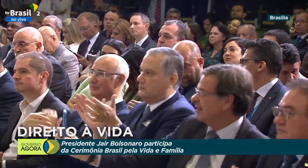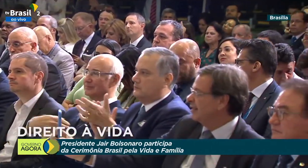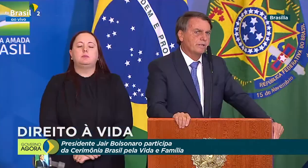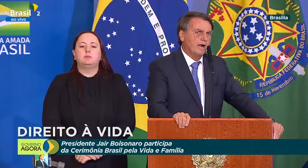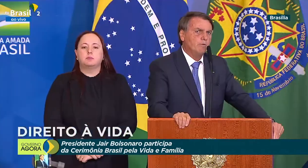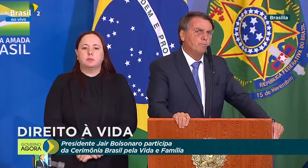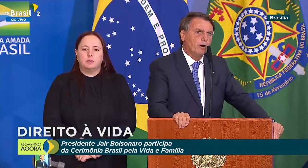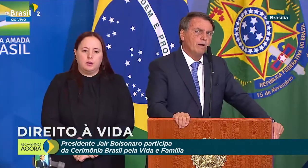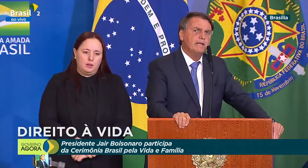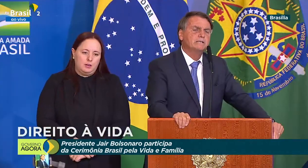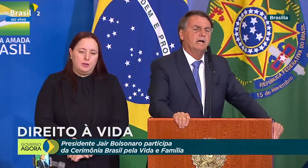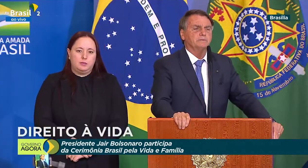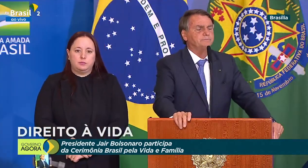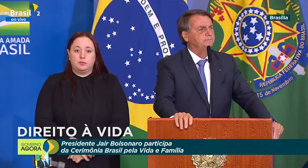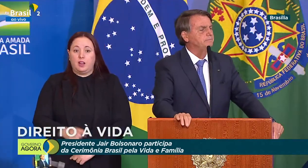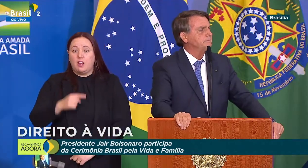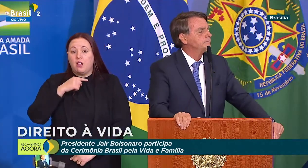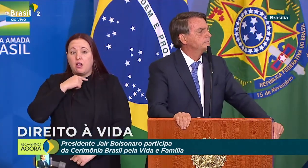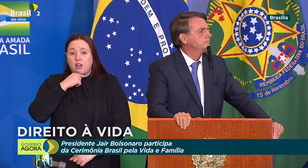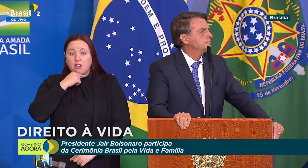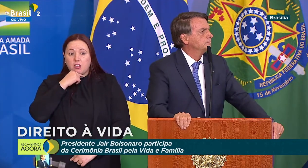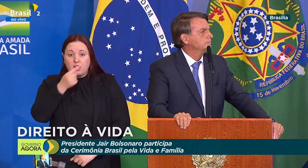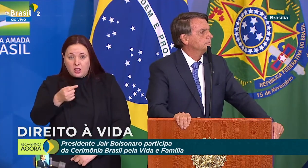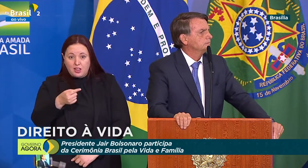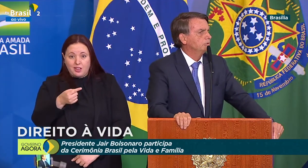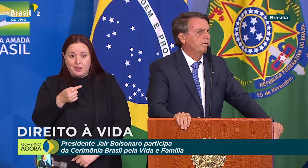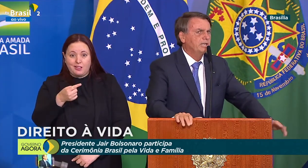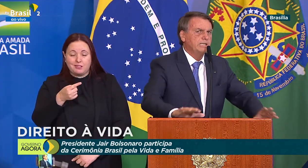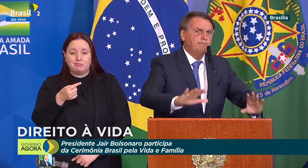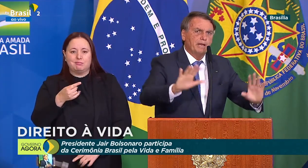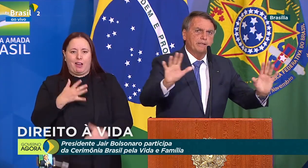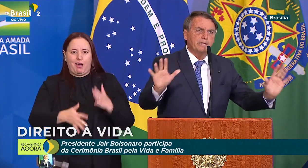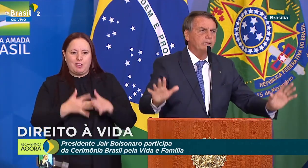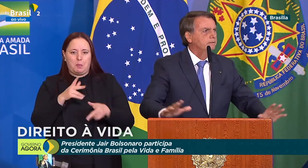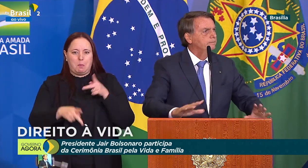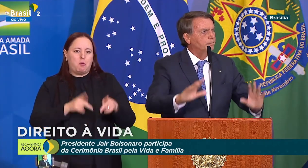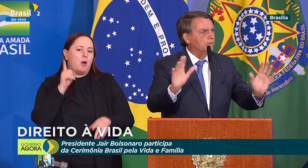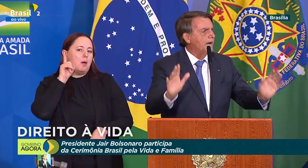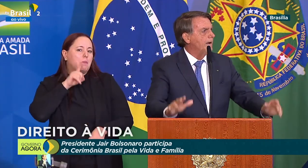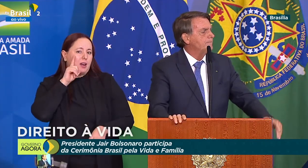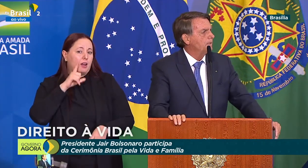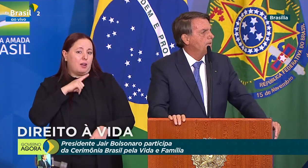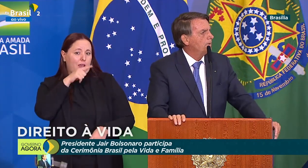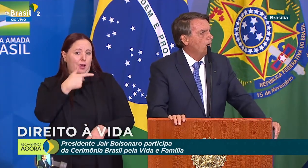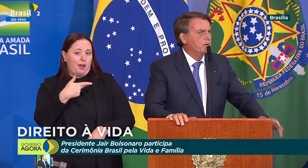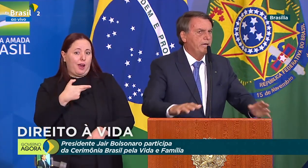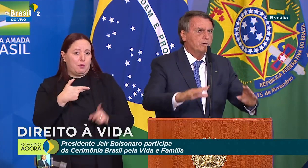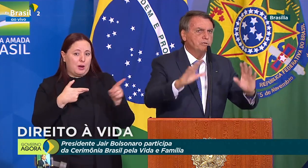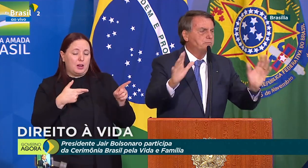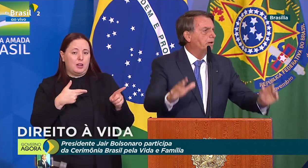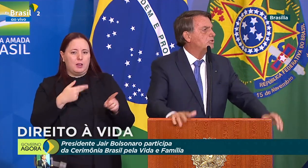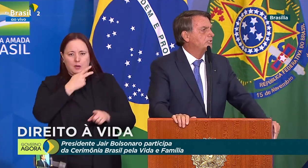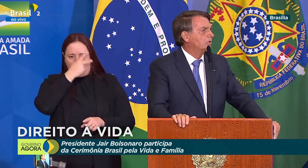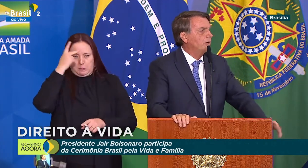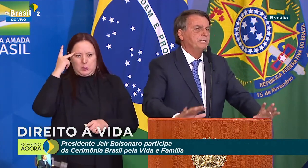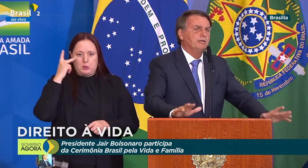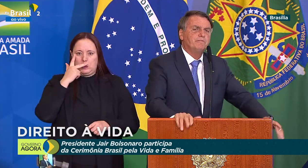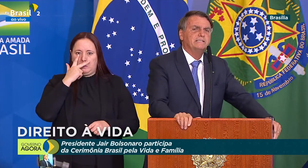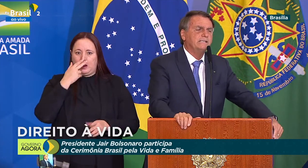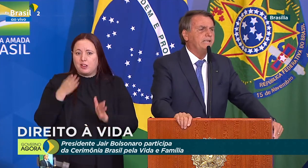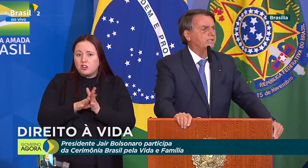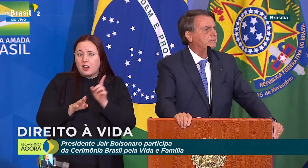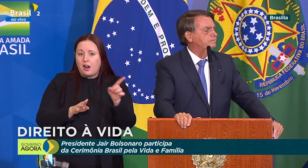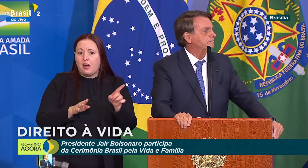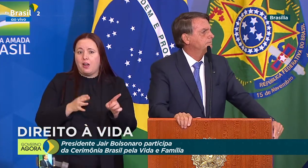e ninguém lhe dava o povo americano e não adianta aparecer por lá alguém com espelho